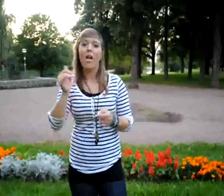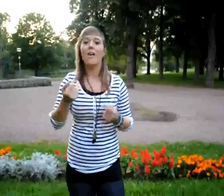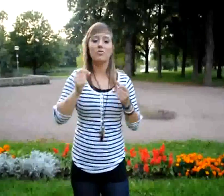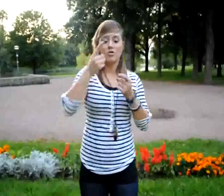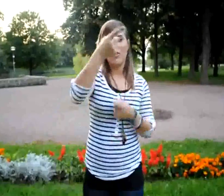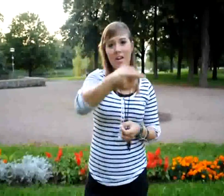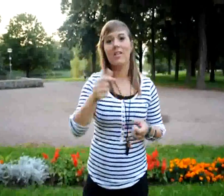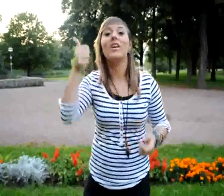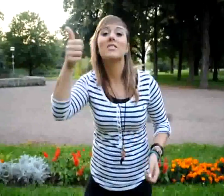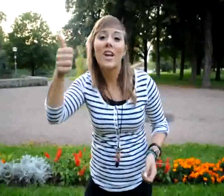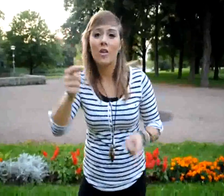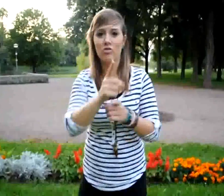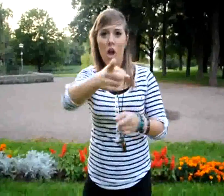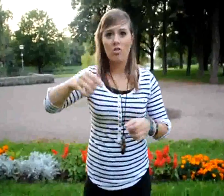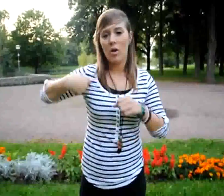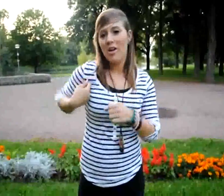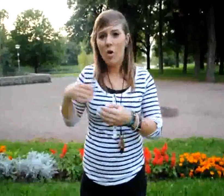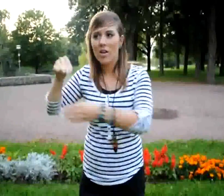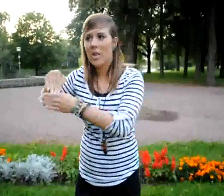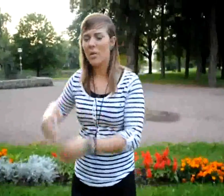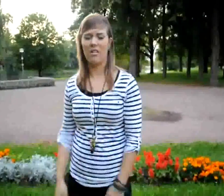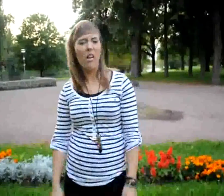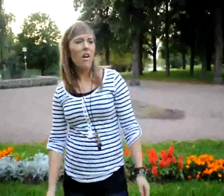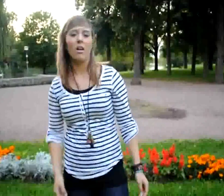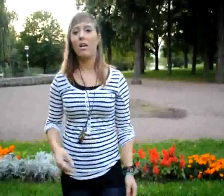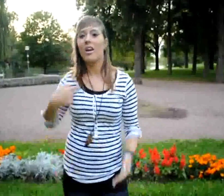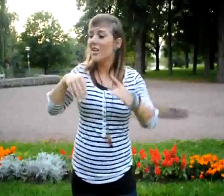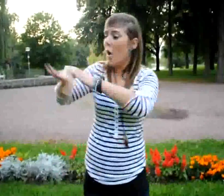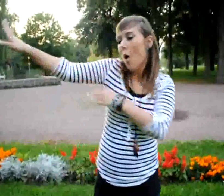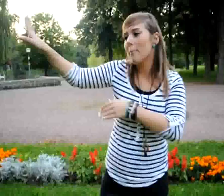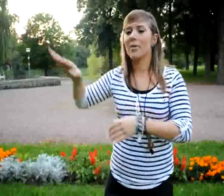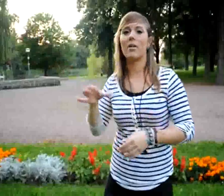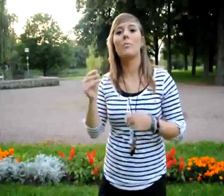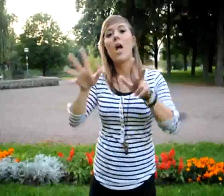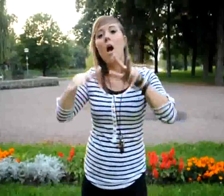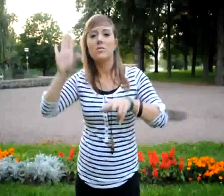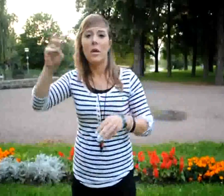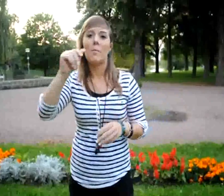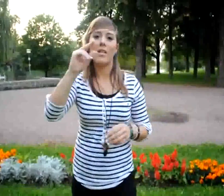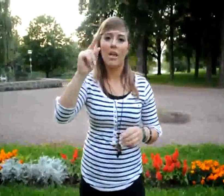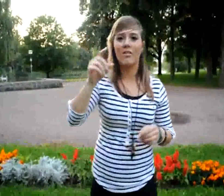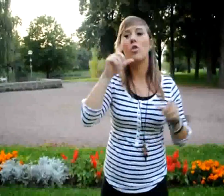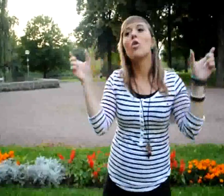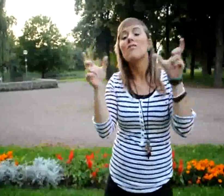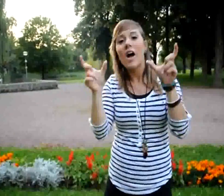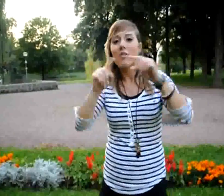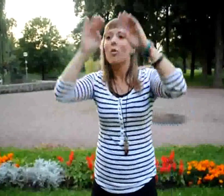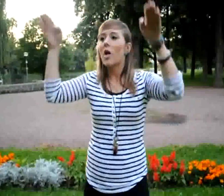gleich, bis es soweit. Es klingelt und sie hat noch ihre Freundin dabei. Ich schau ab, geh mit 18 nach Manhattan. Will nur feiern und vom Dach